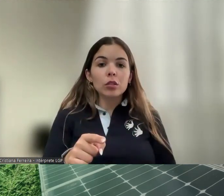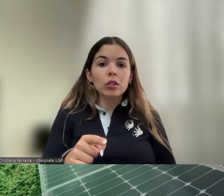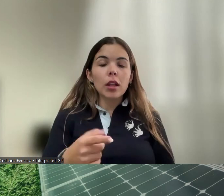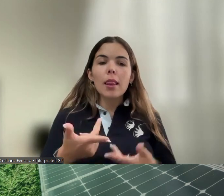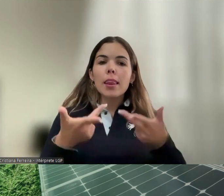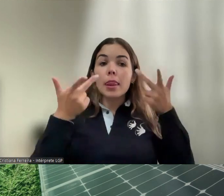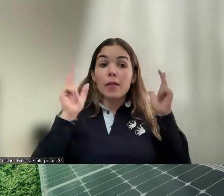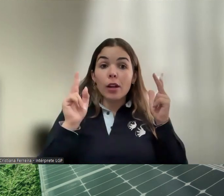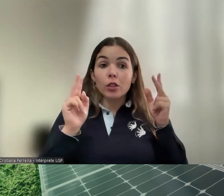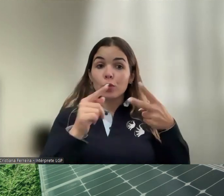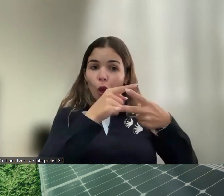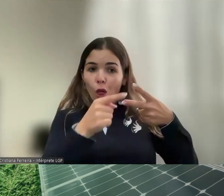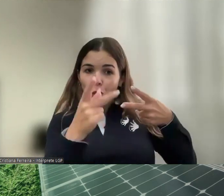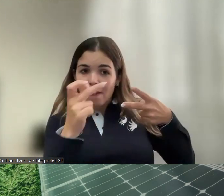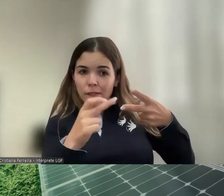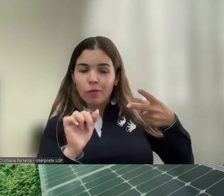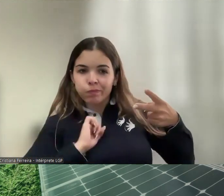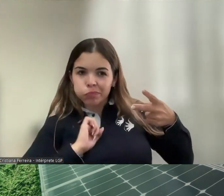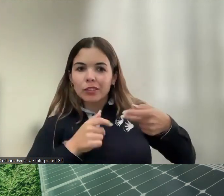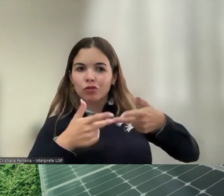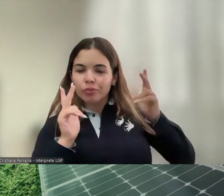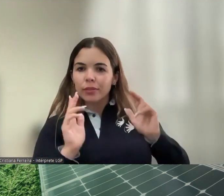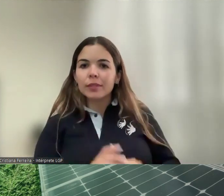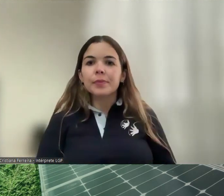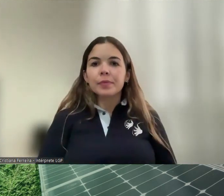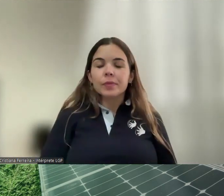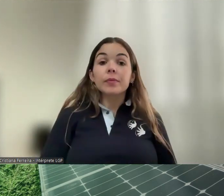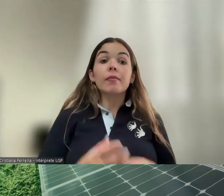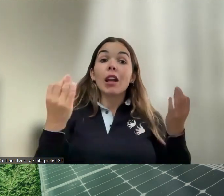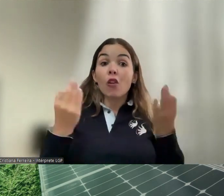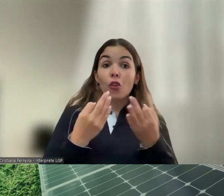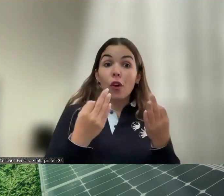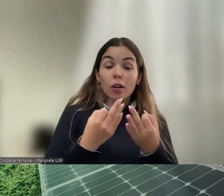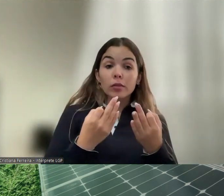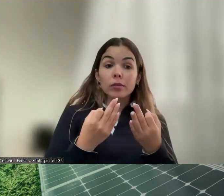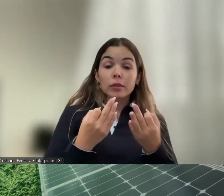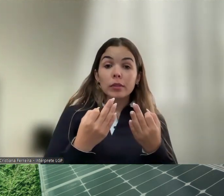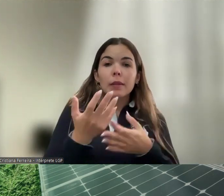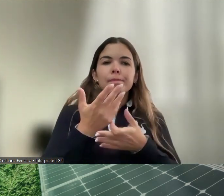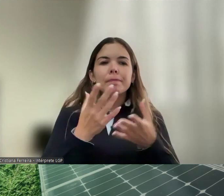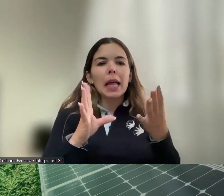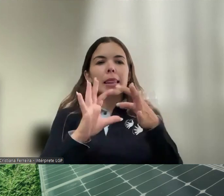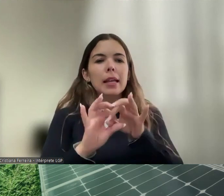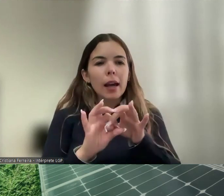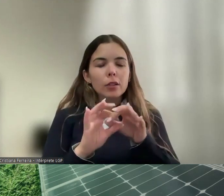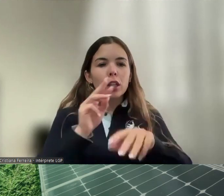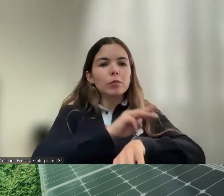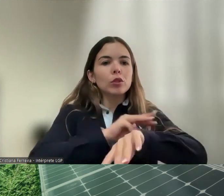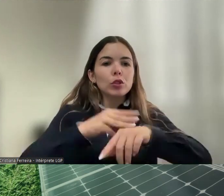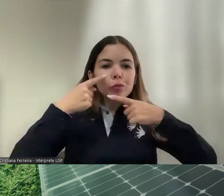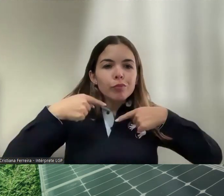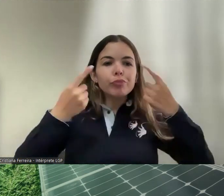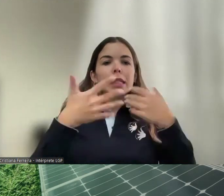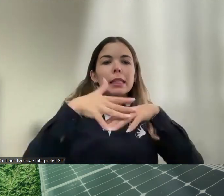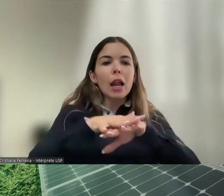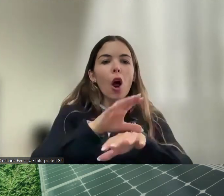2 parágrafos, e, de facto, em relação a como é que a administração pública pode integrar os